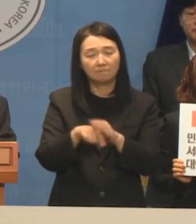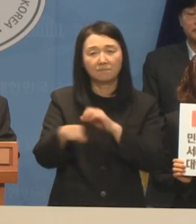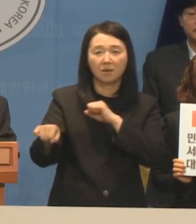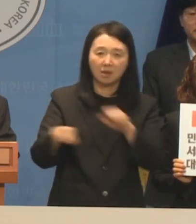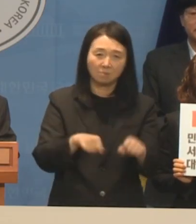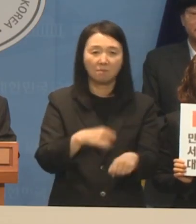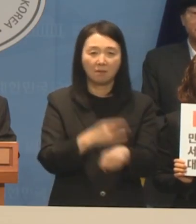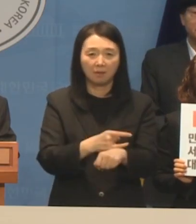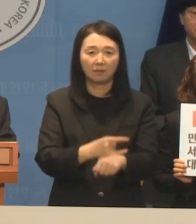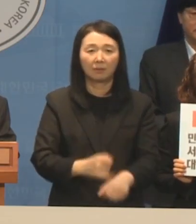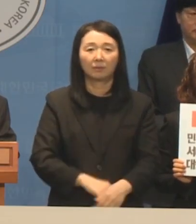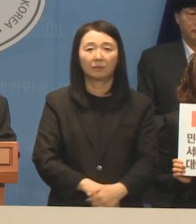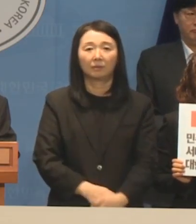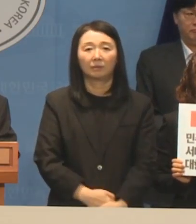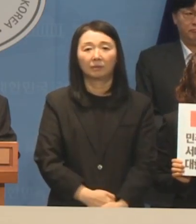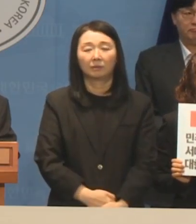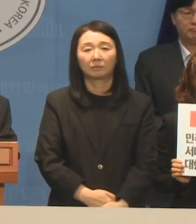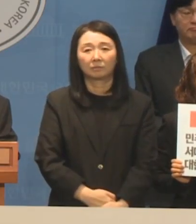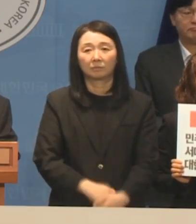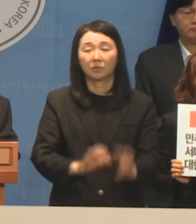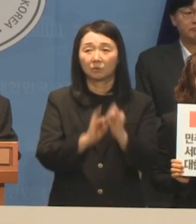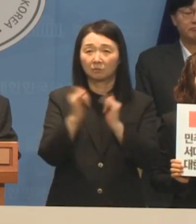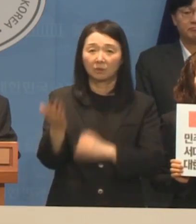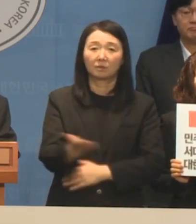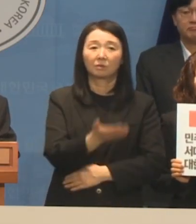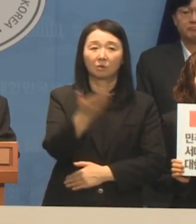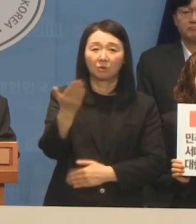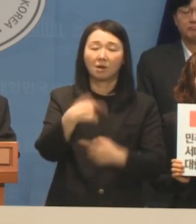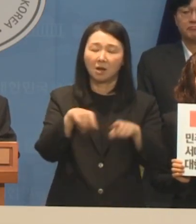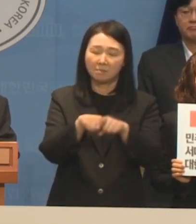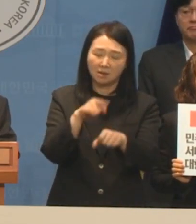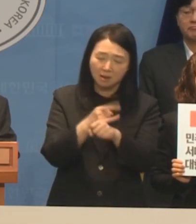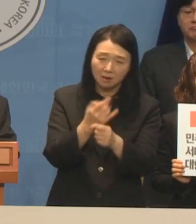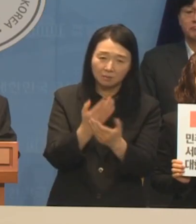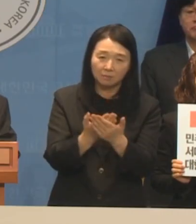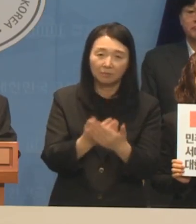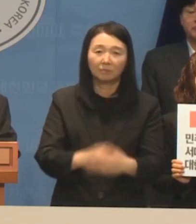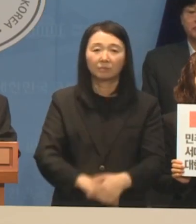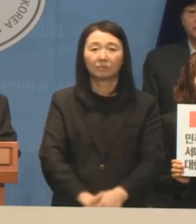행동할 것입니다. 국민 여러분, 함께 해주십시오.